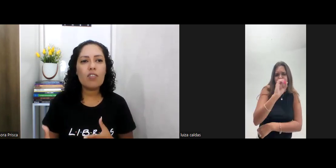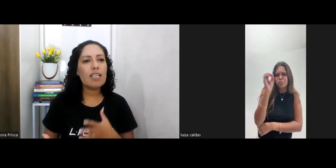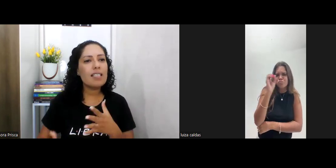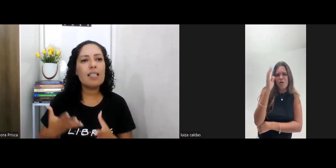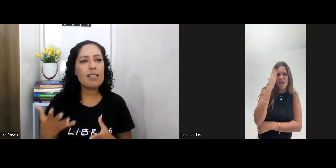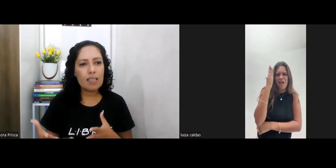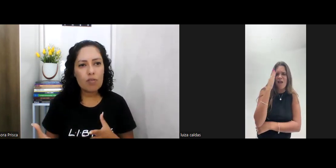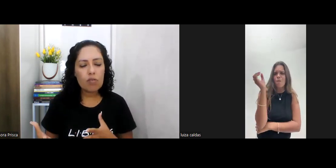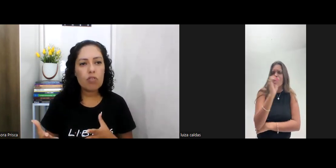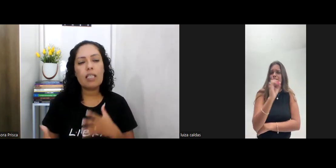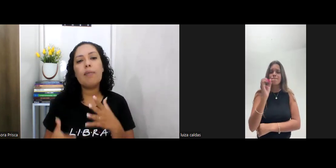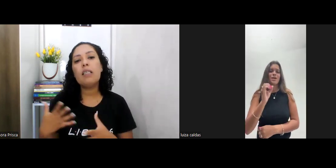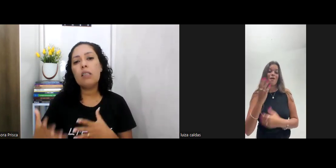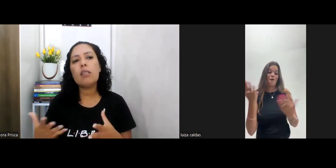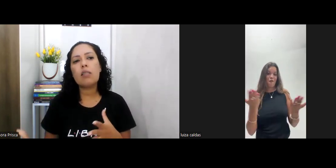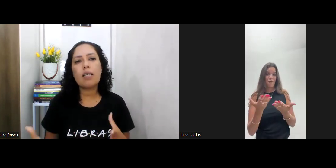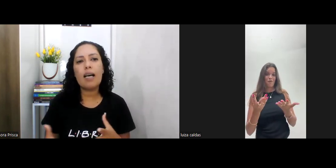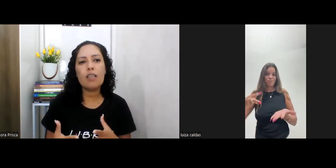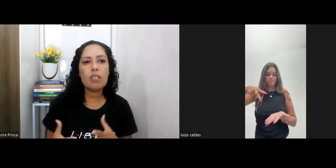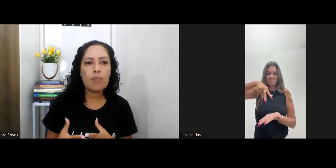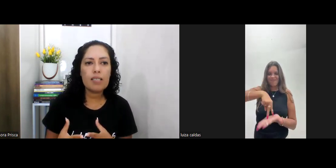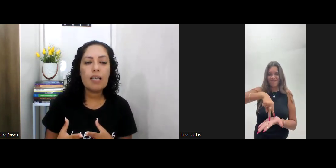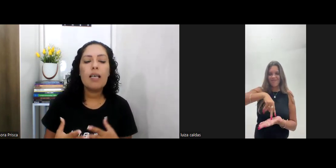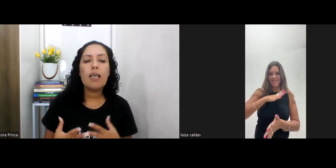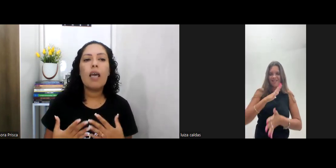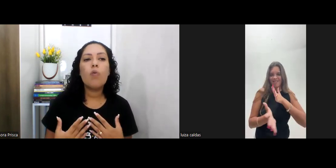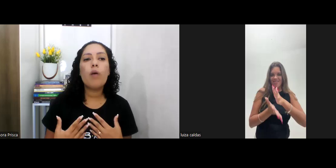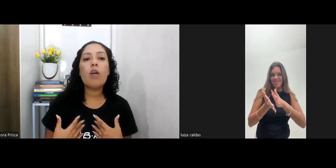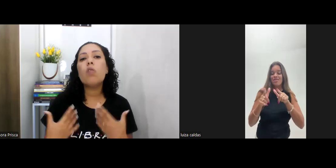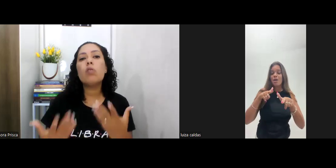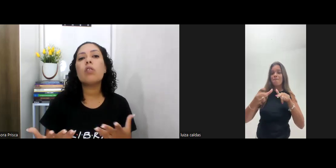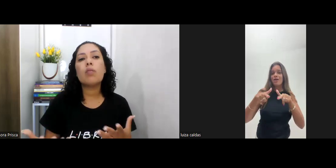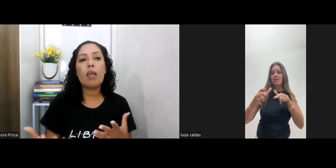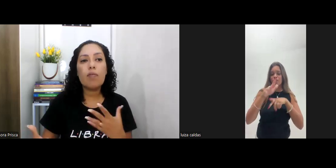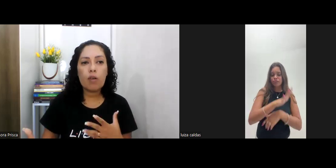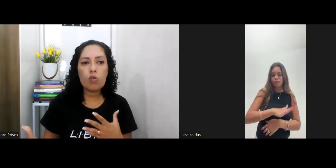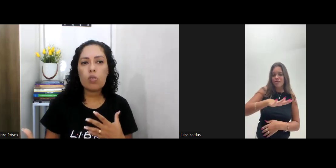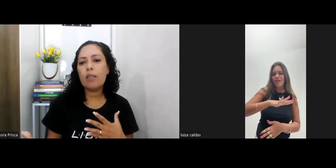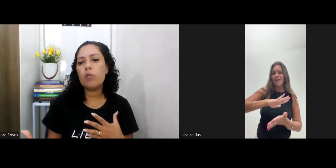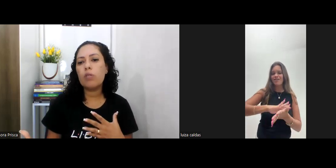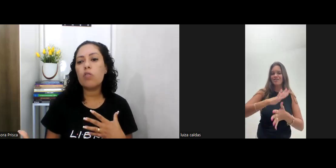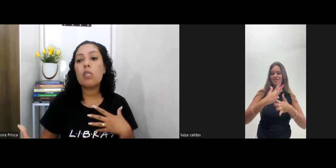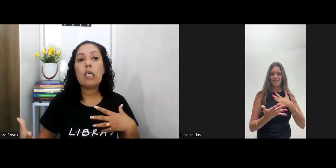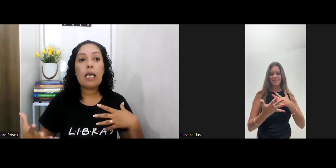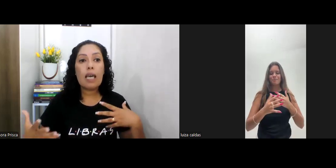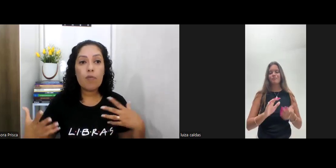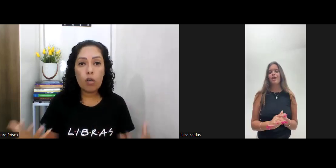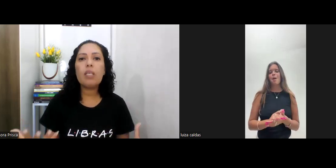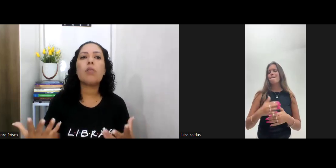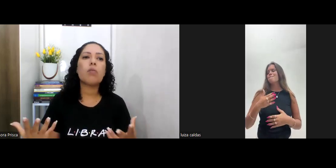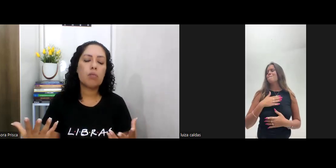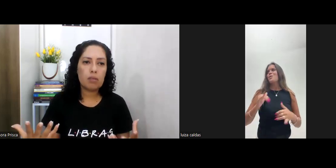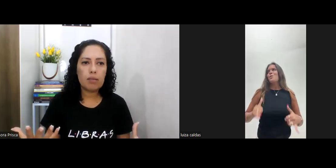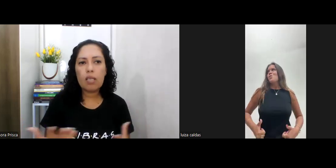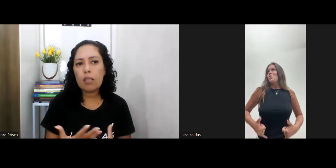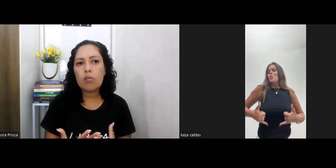aí, ó, já sinalizando, já trabalhando dentro da área de Libras. É o maior orgulho que eu tenho é ver os meus alunos